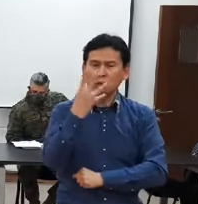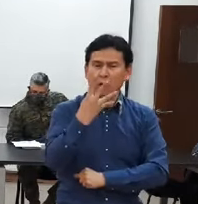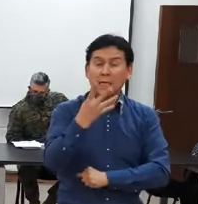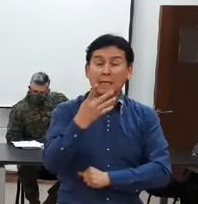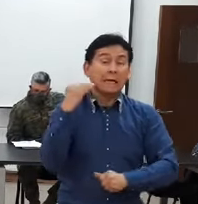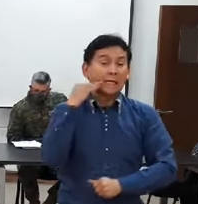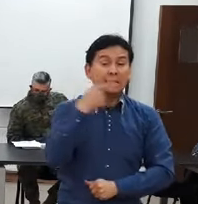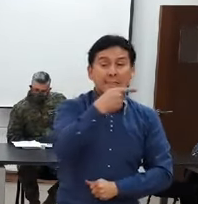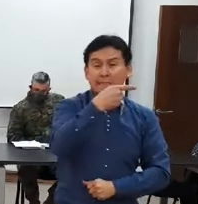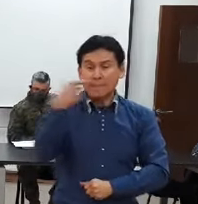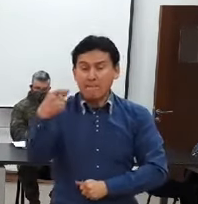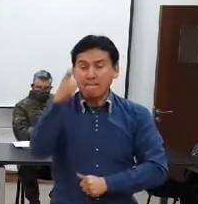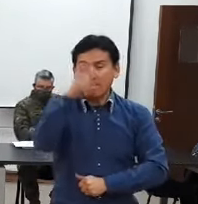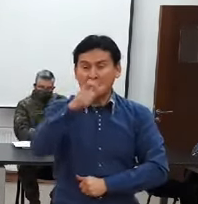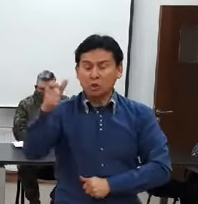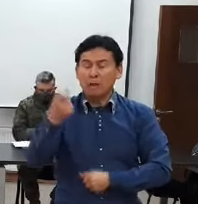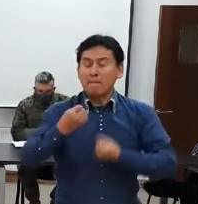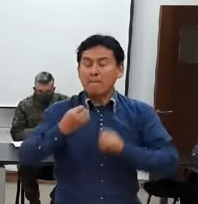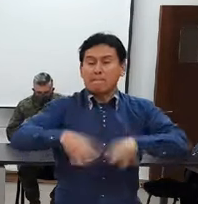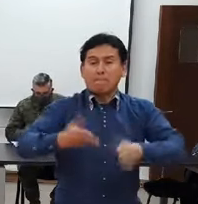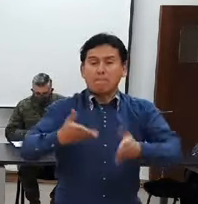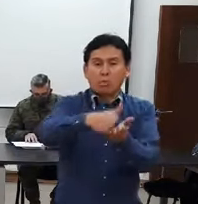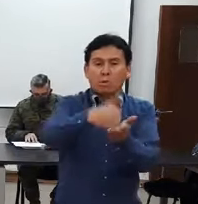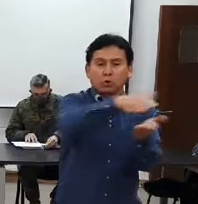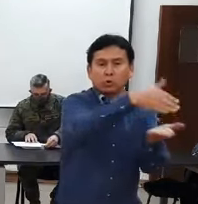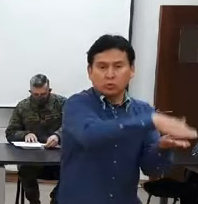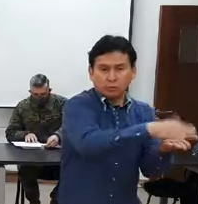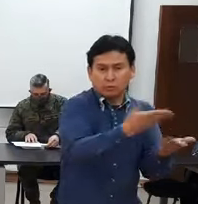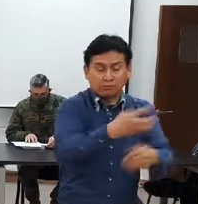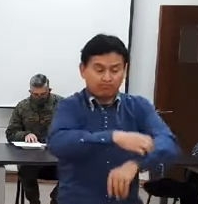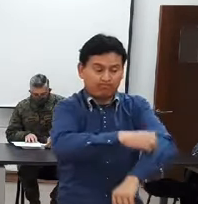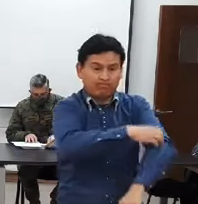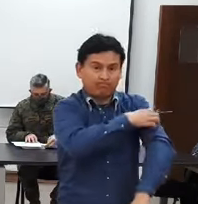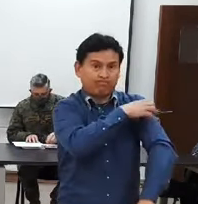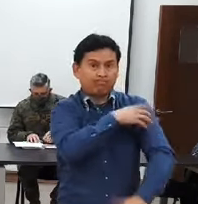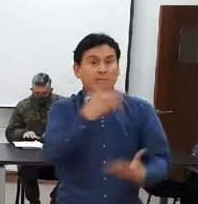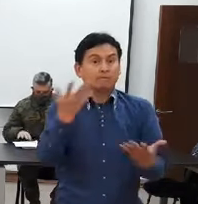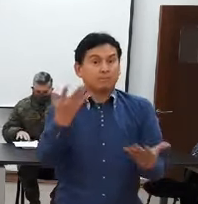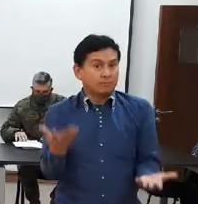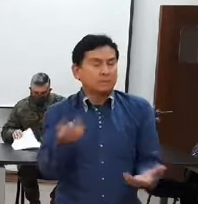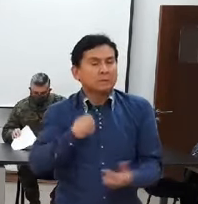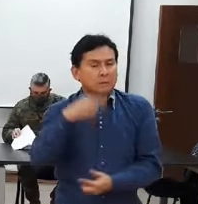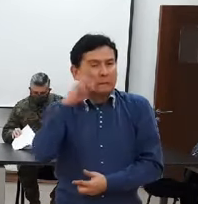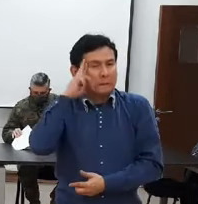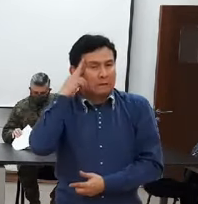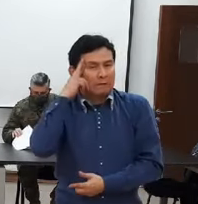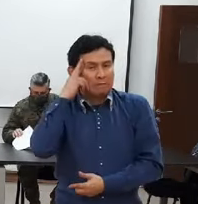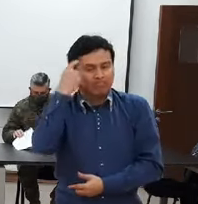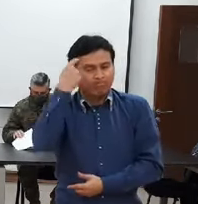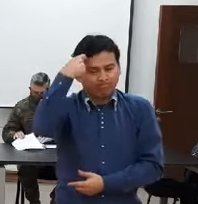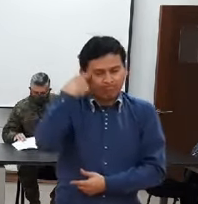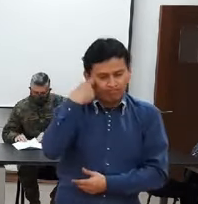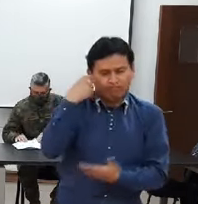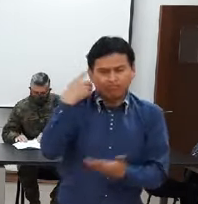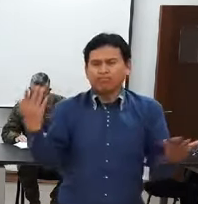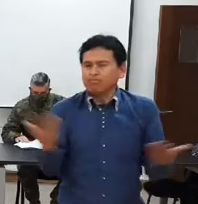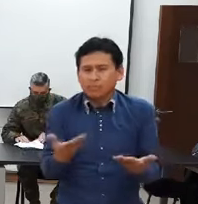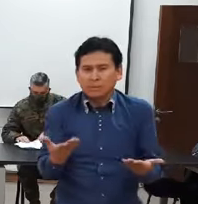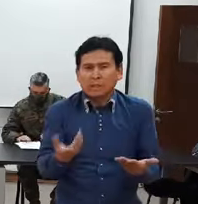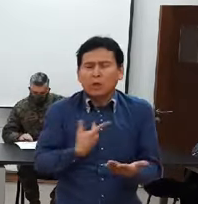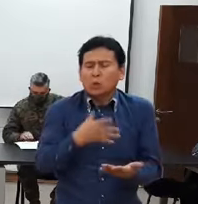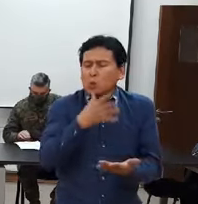casi 100 que han perdido a sus seres queridos en otros lugares del país. Sin duda, esto nos tiene que llevar a reflexionar y a tomar conciencia en que